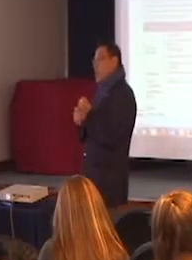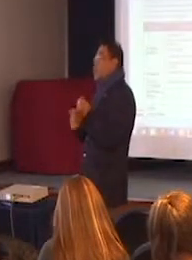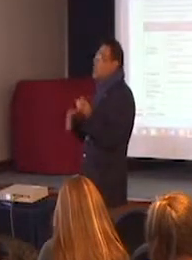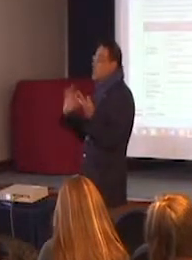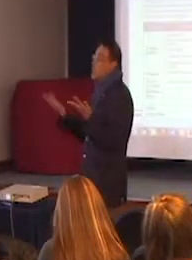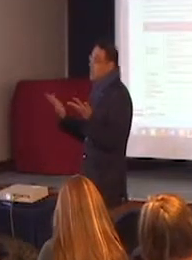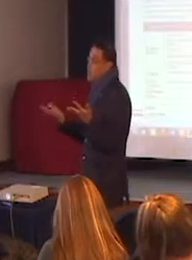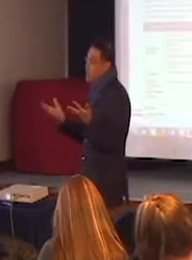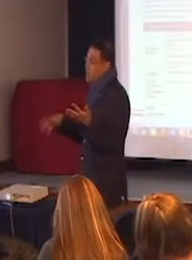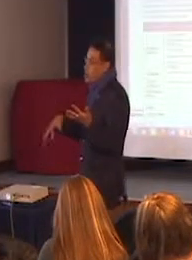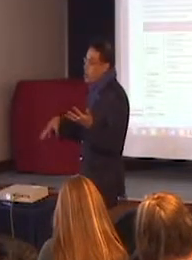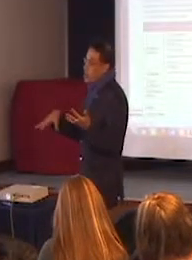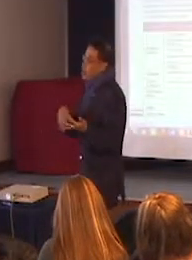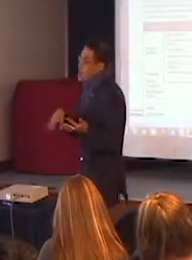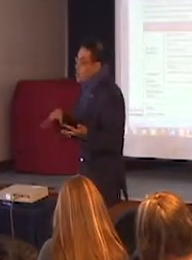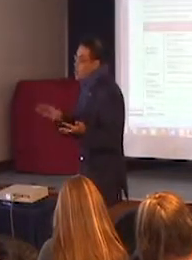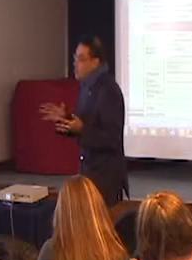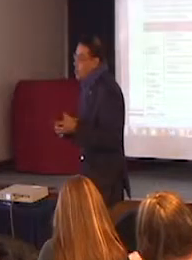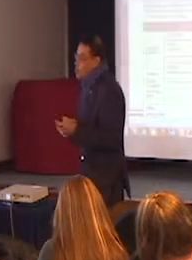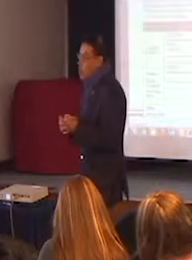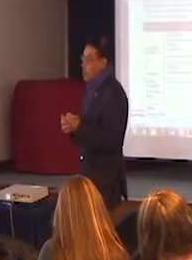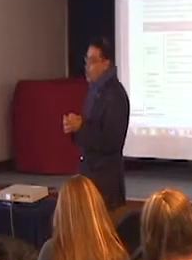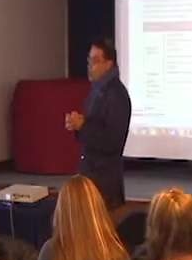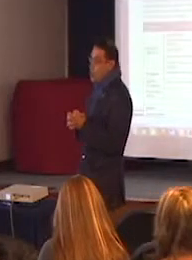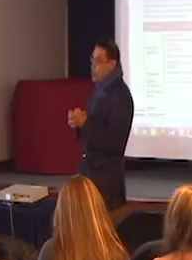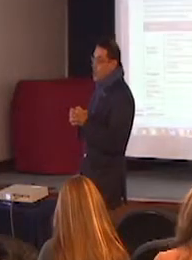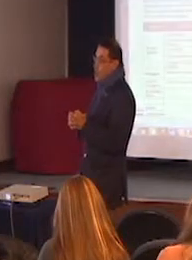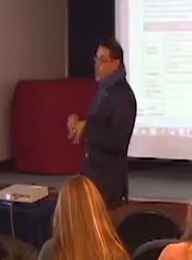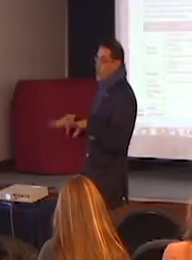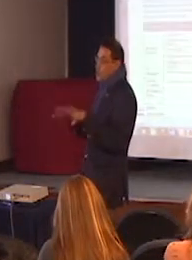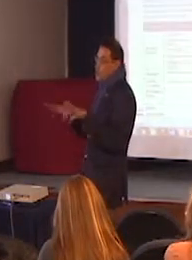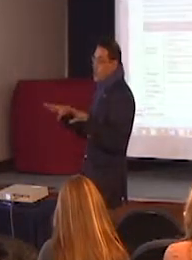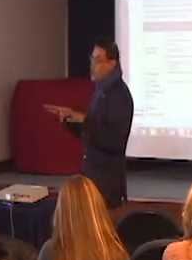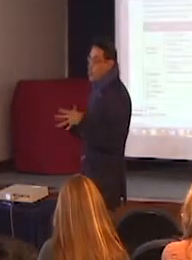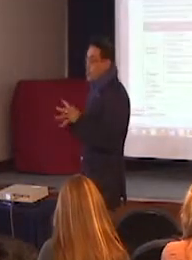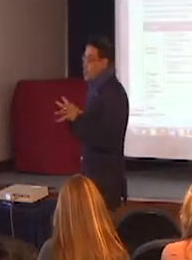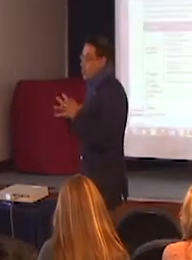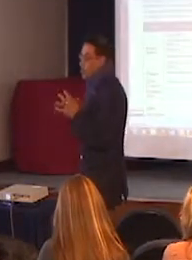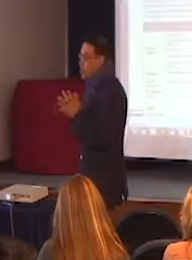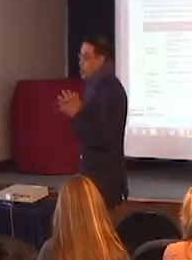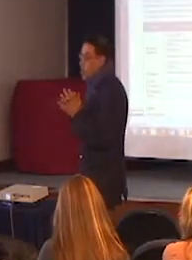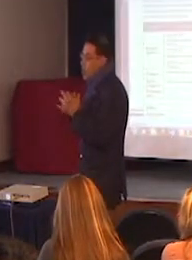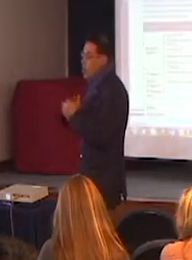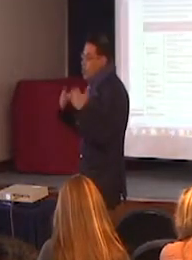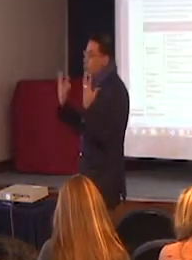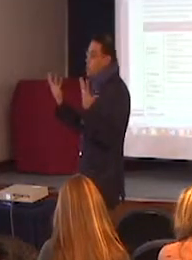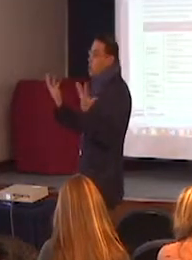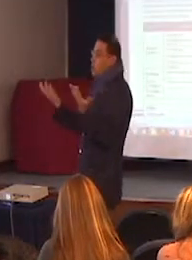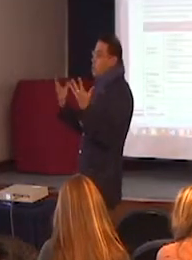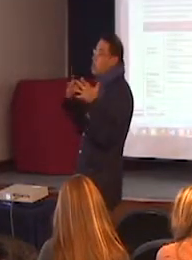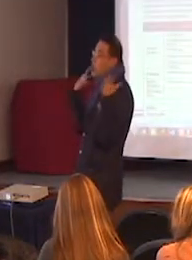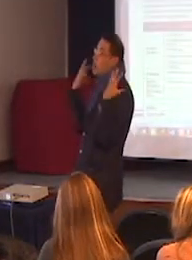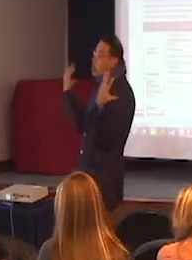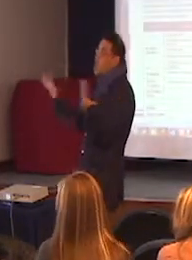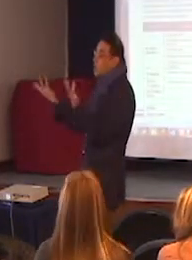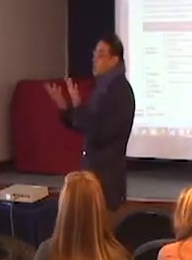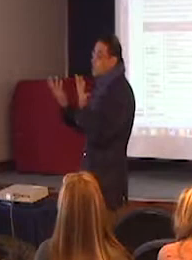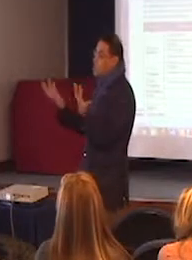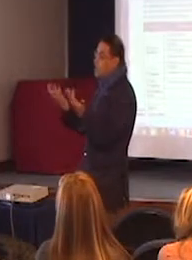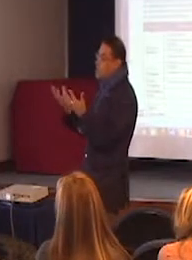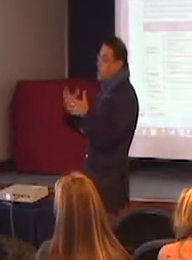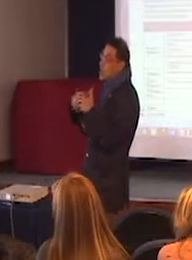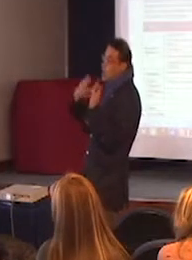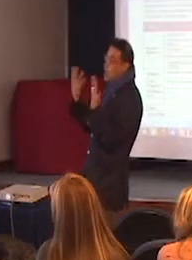elemento es el fortalecimiento de este tipo de encuentros, que esperamos que este sea el primero, pero no el último, y